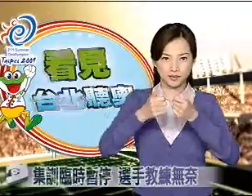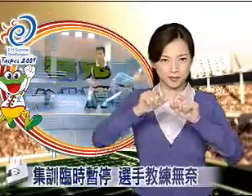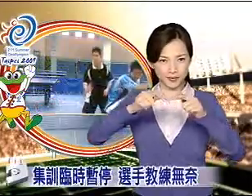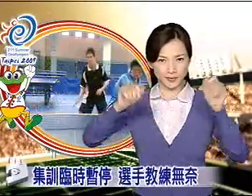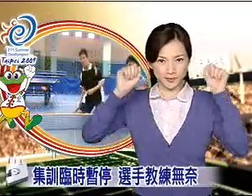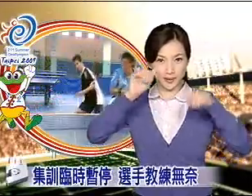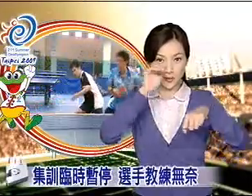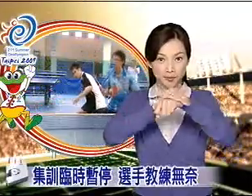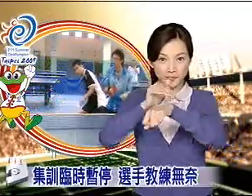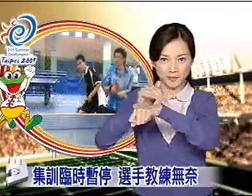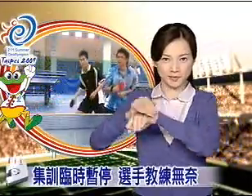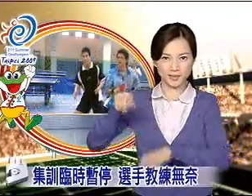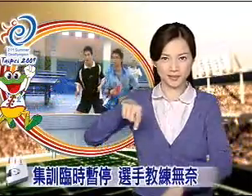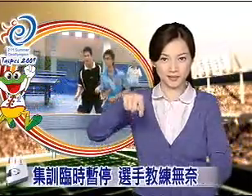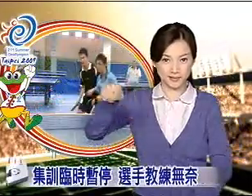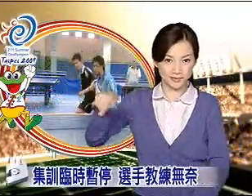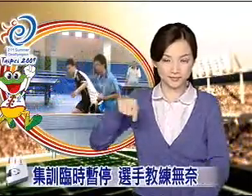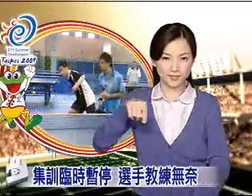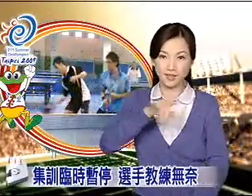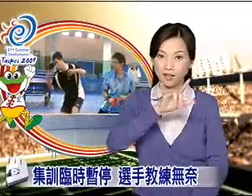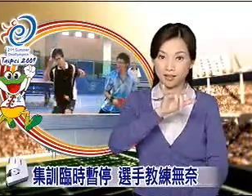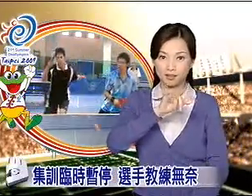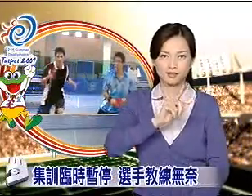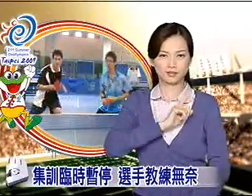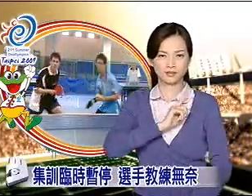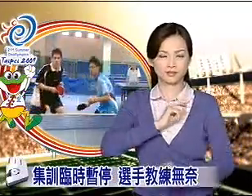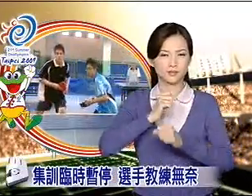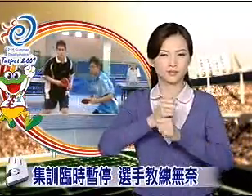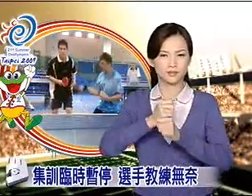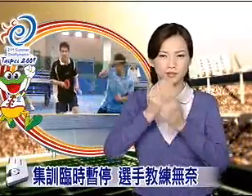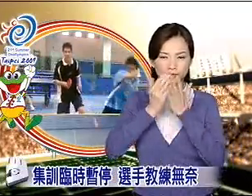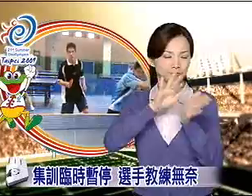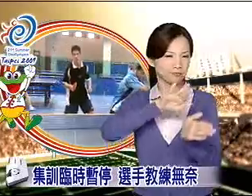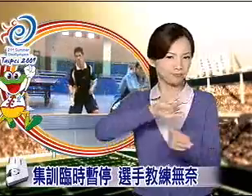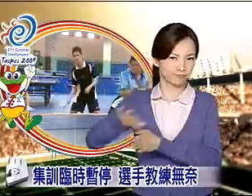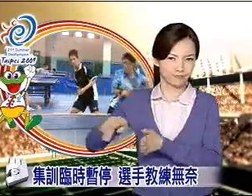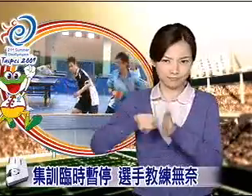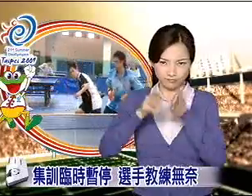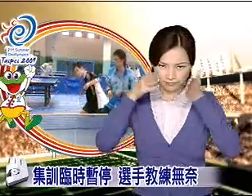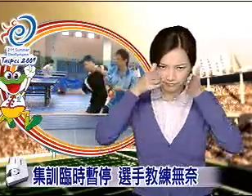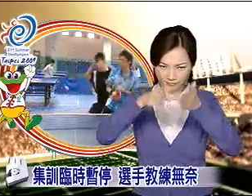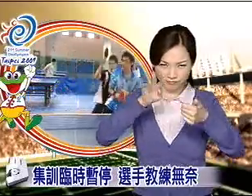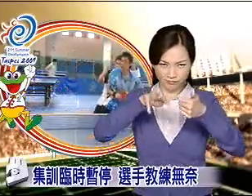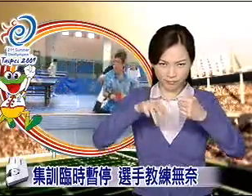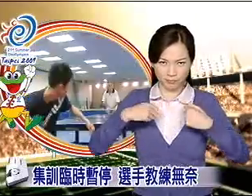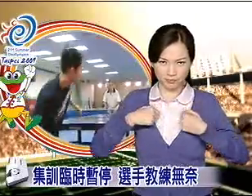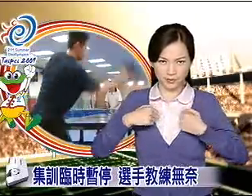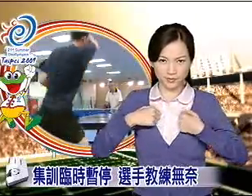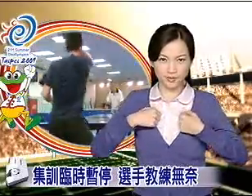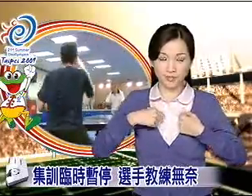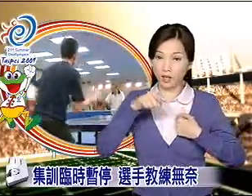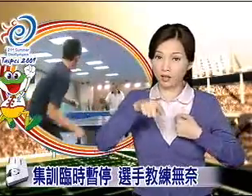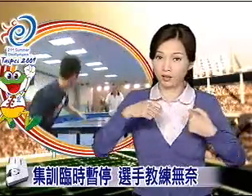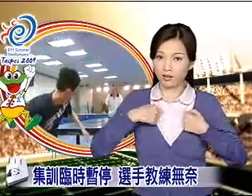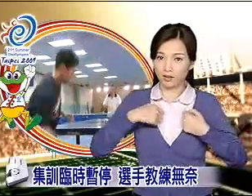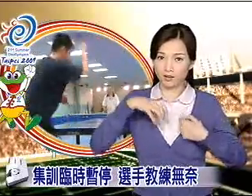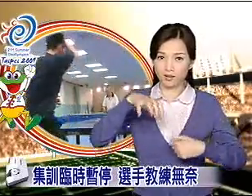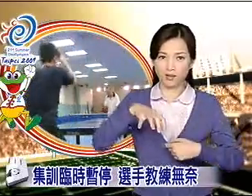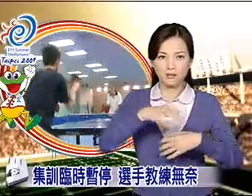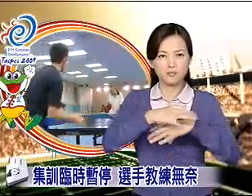各项选手和教练早就已经将工作或者是学业摆在一旁，专心参加集训。尽管训练场